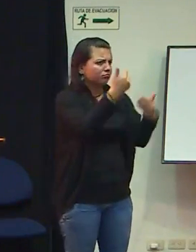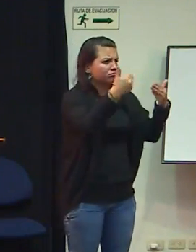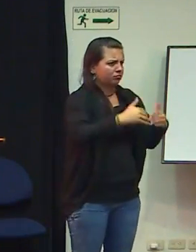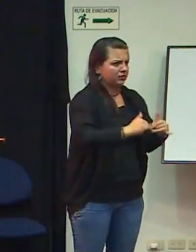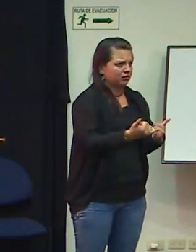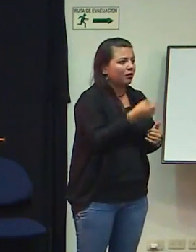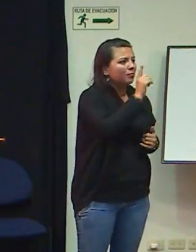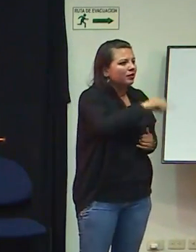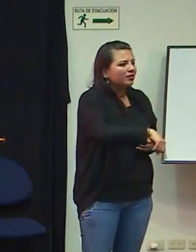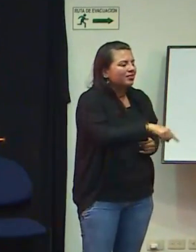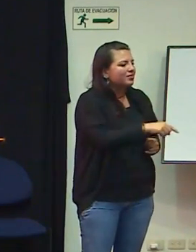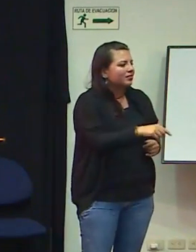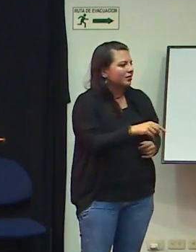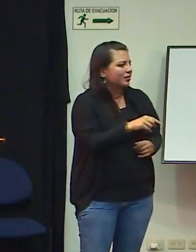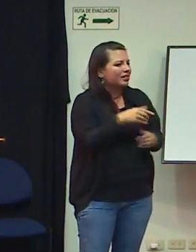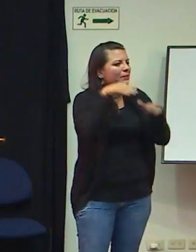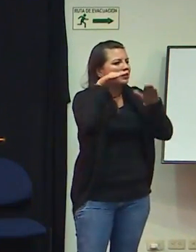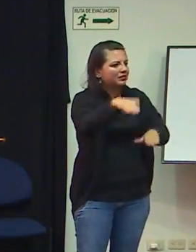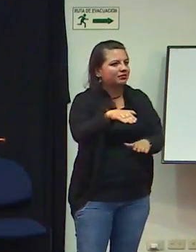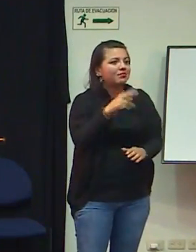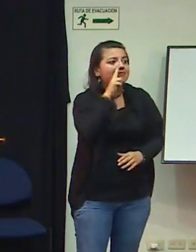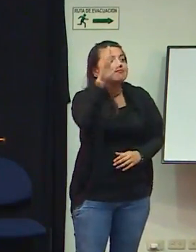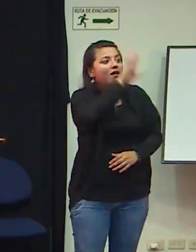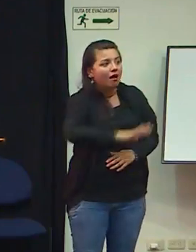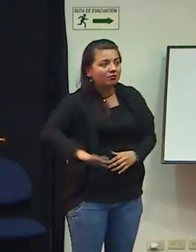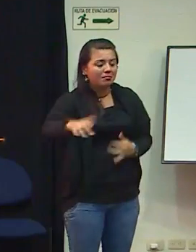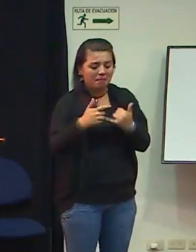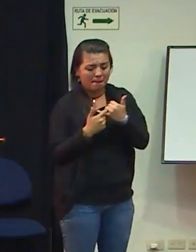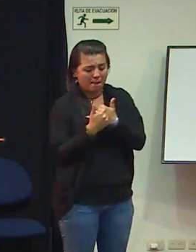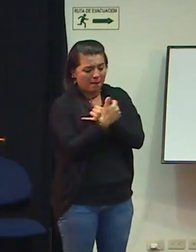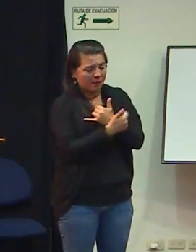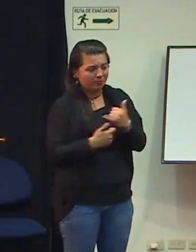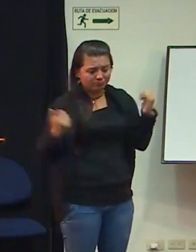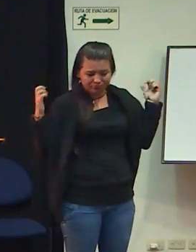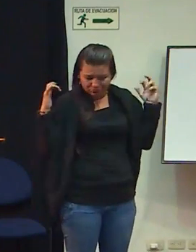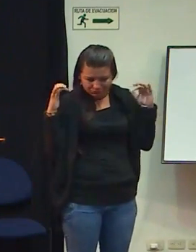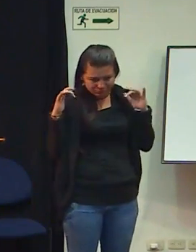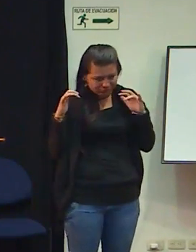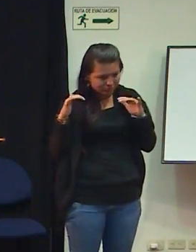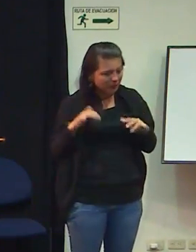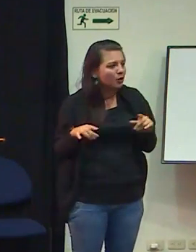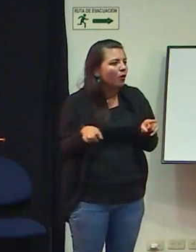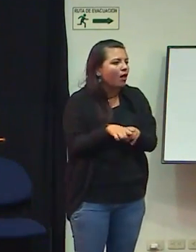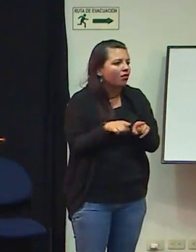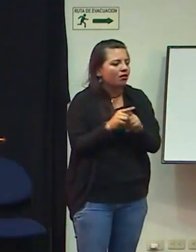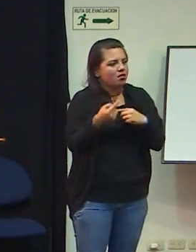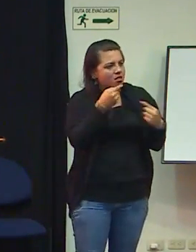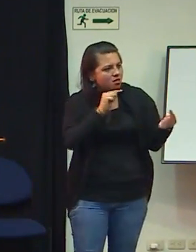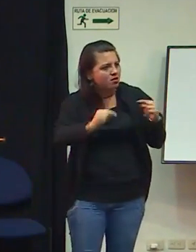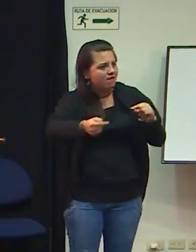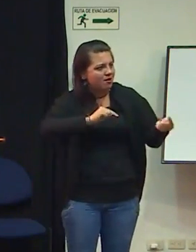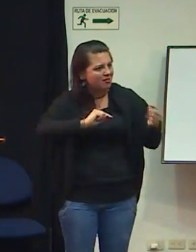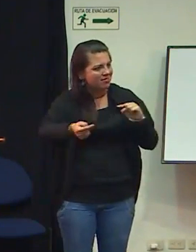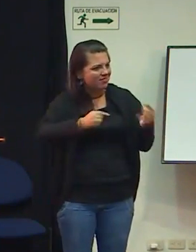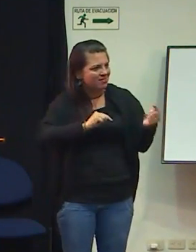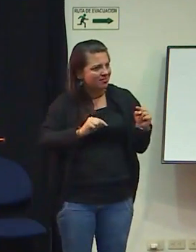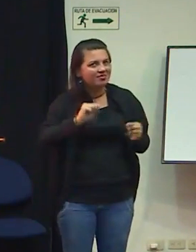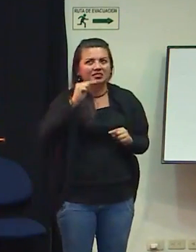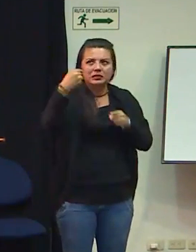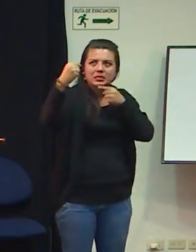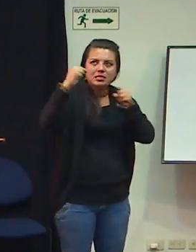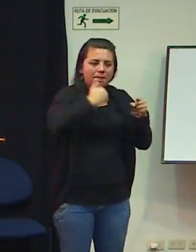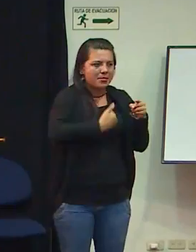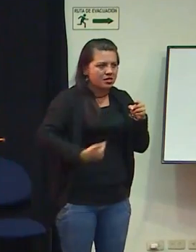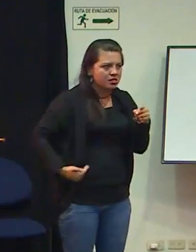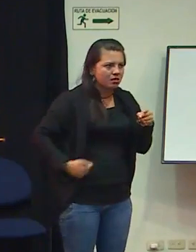tuvimos voceros nacionales ahí, en todos esos, en todos los debates que dimos con la presidencia, con